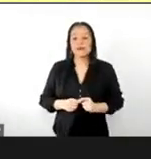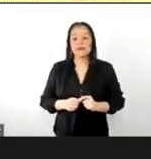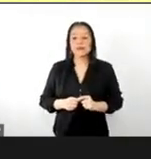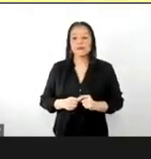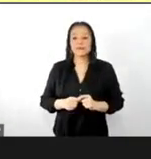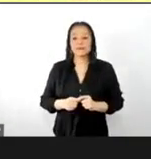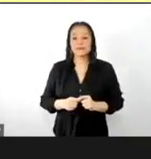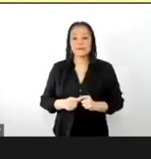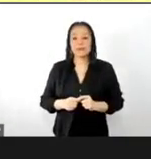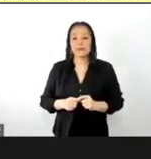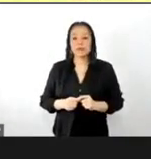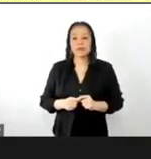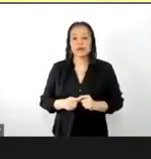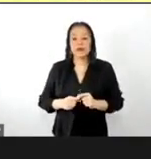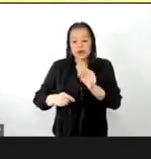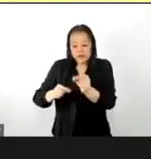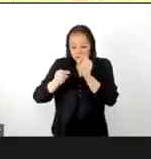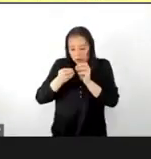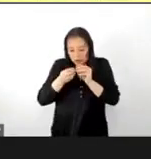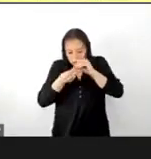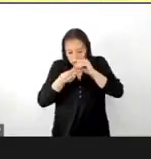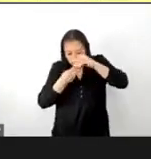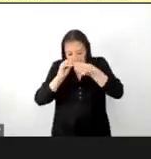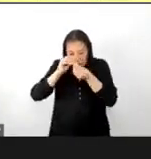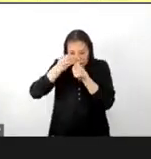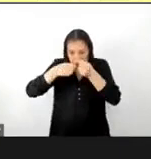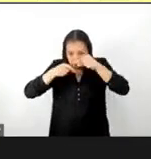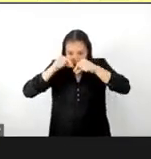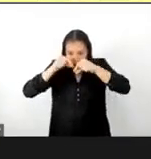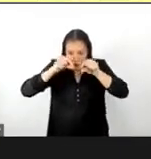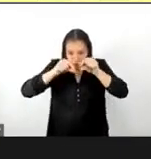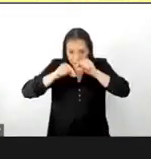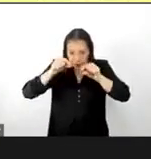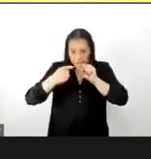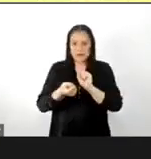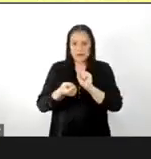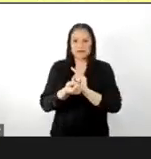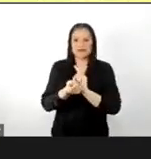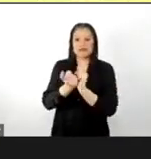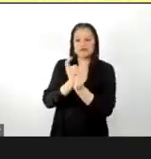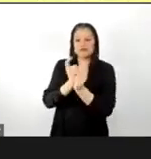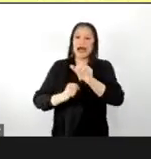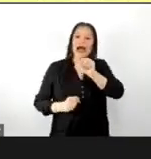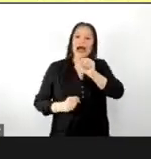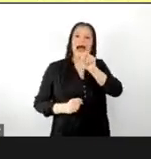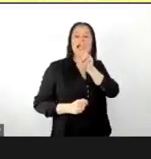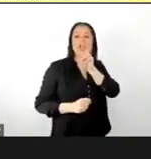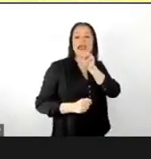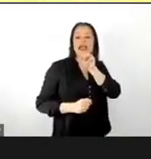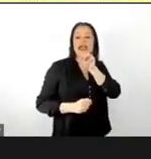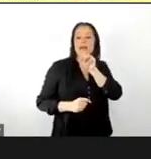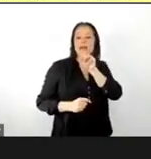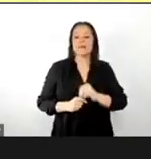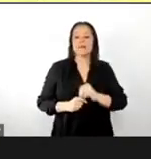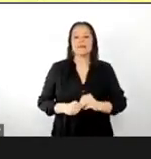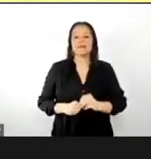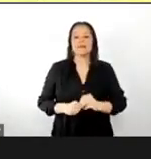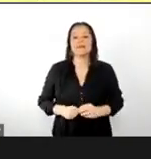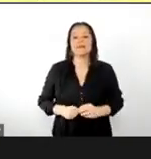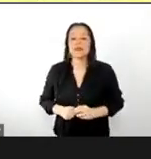sacado, lo han modificado y lo han convertido en lo que se llama ARN mensajero.